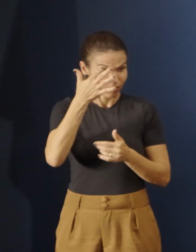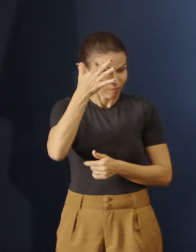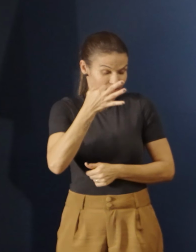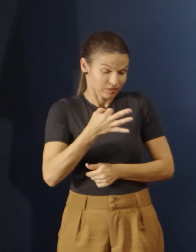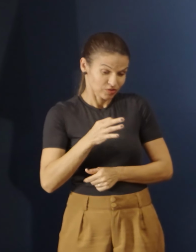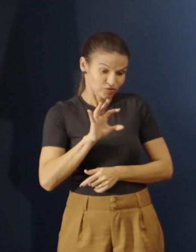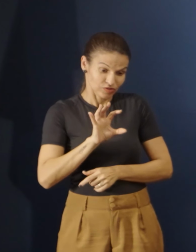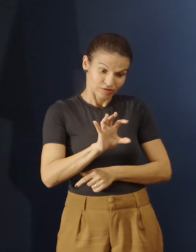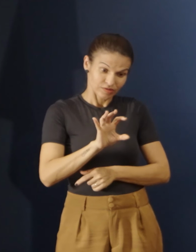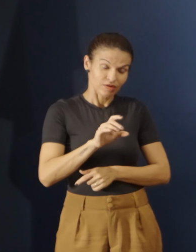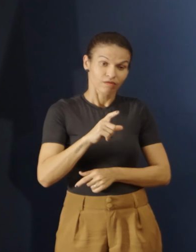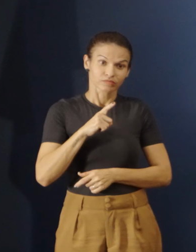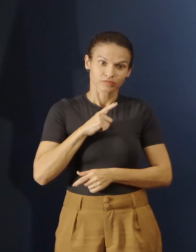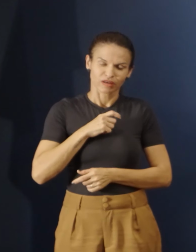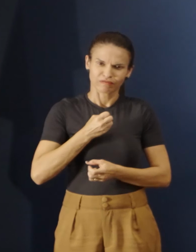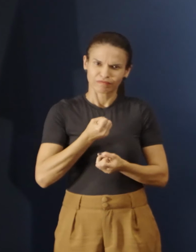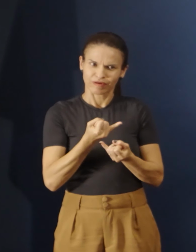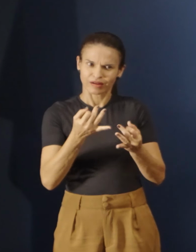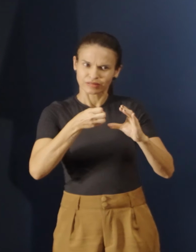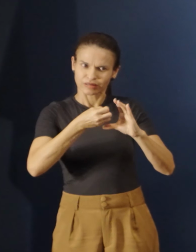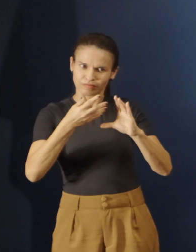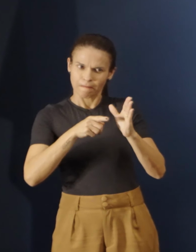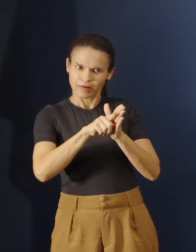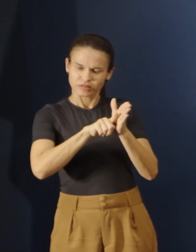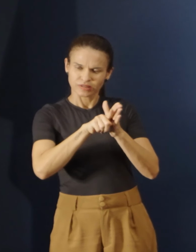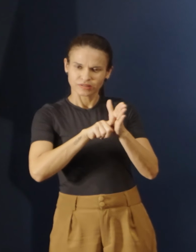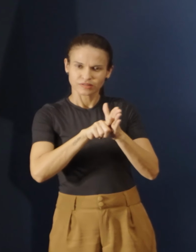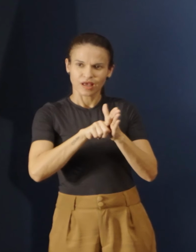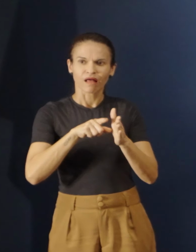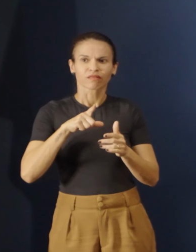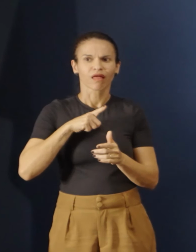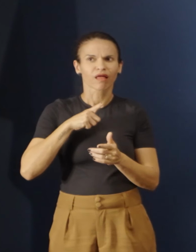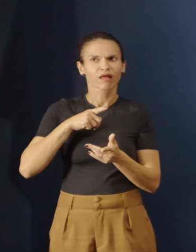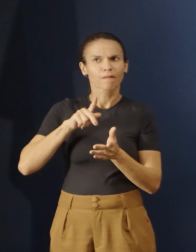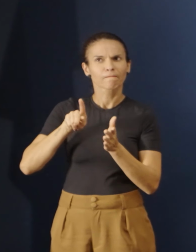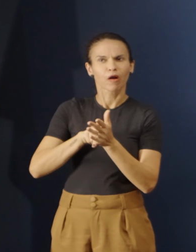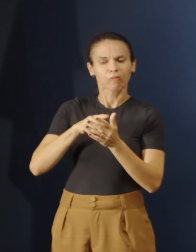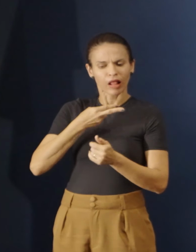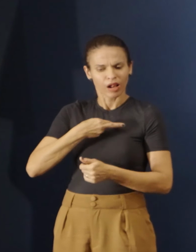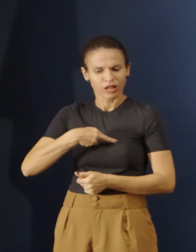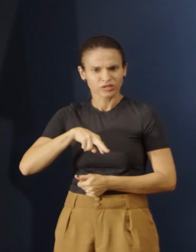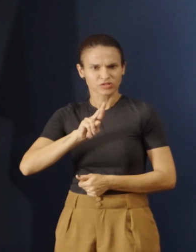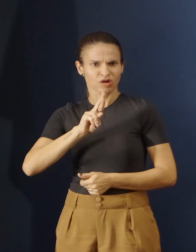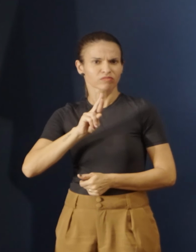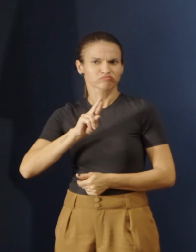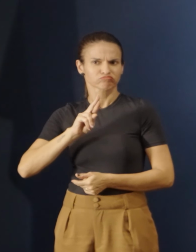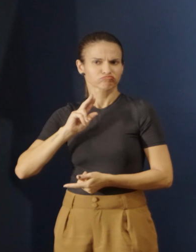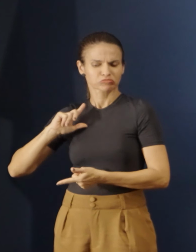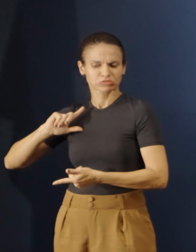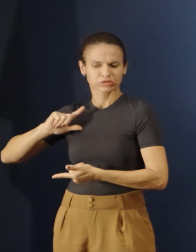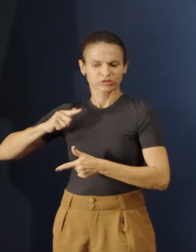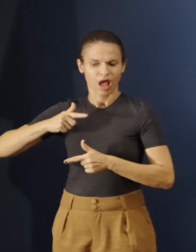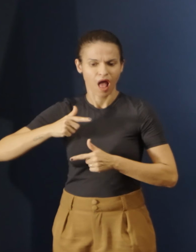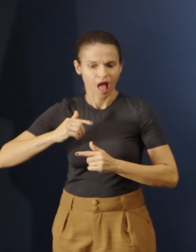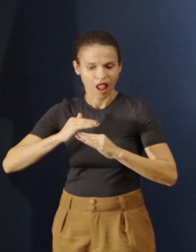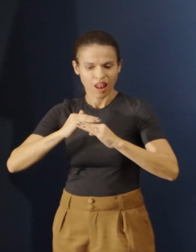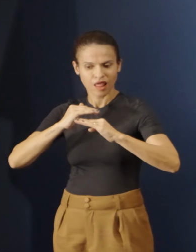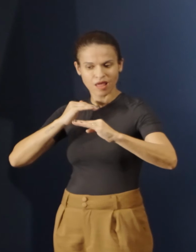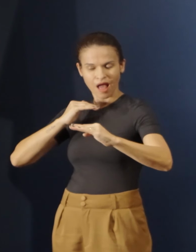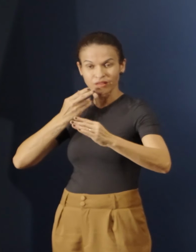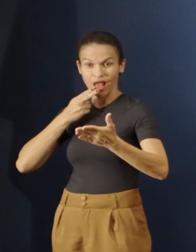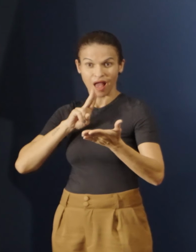tem um prato cheio para pesquisar, porque você tem toda uma questão mística, religiosa, transcendental, alinhado à questão